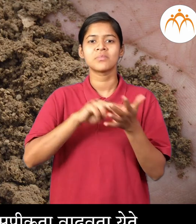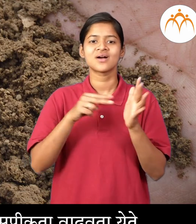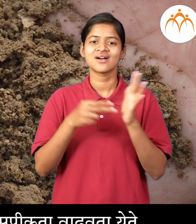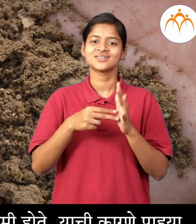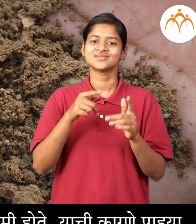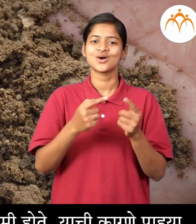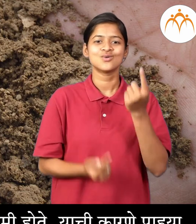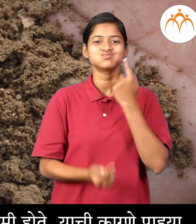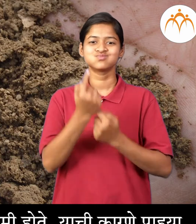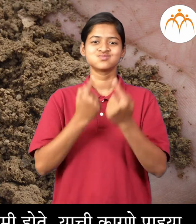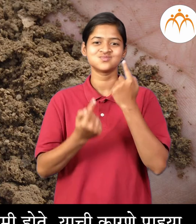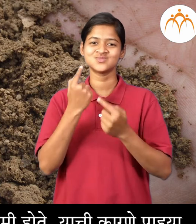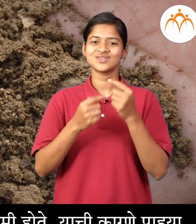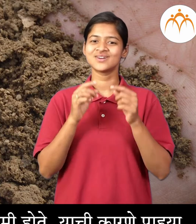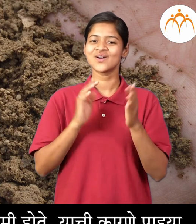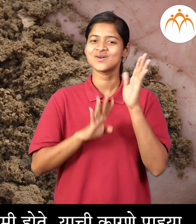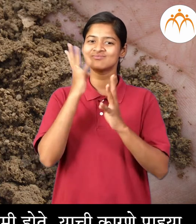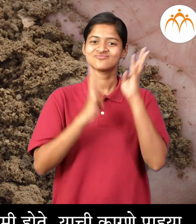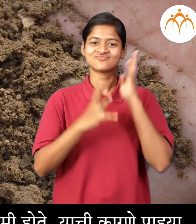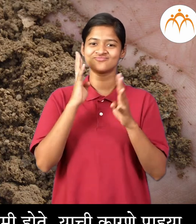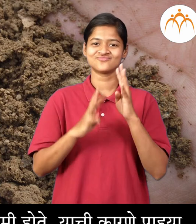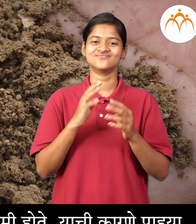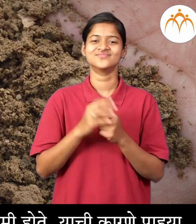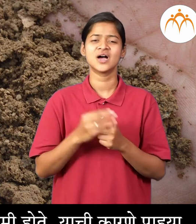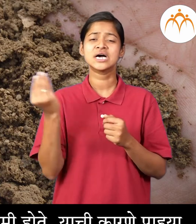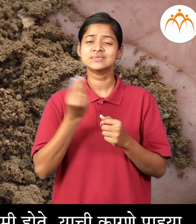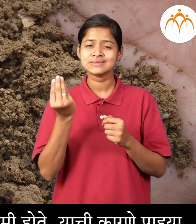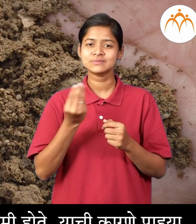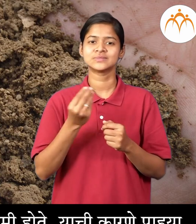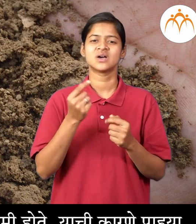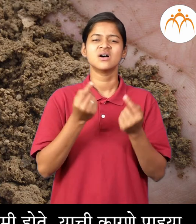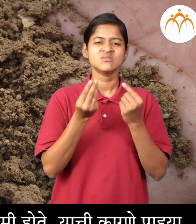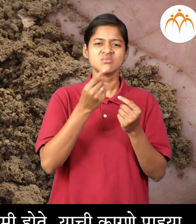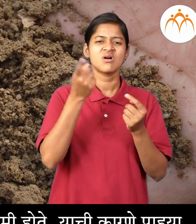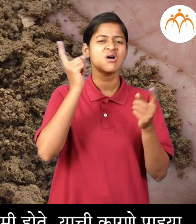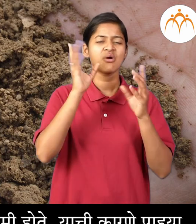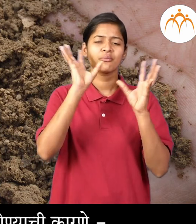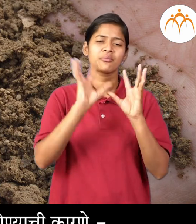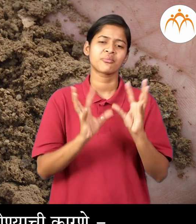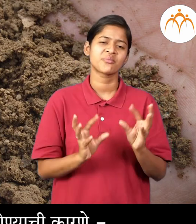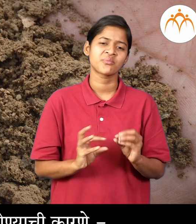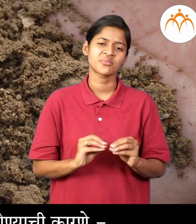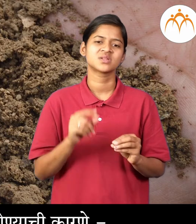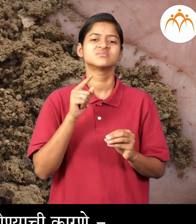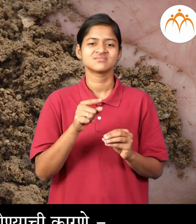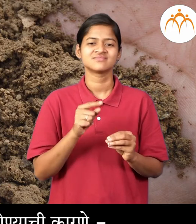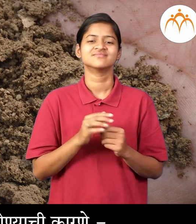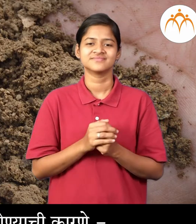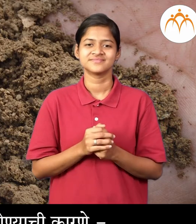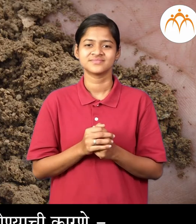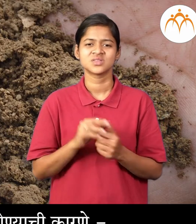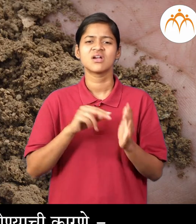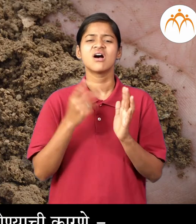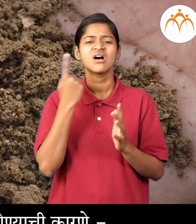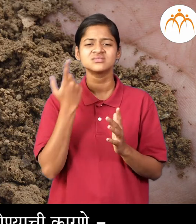काही कारणाद मुल्धे ची सुपीकता कमी होते, याची कारण पाहुया, मुरुदे ची सुपीकता कमी